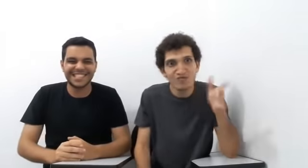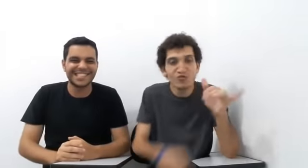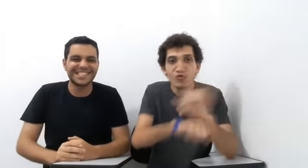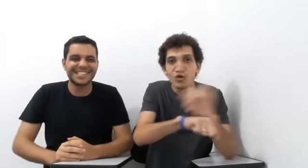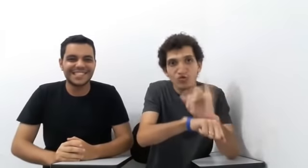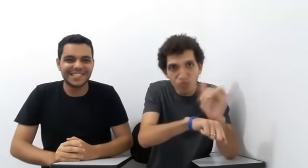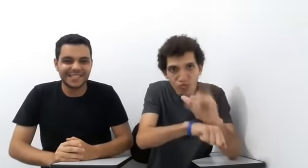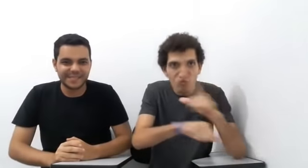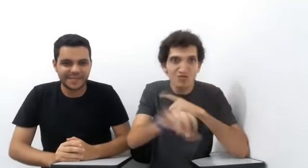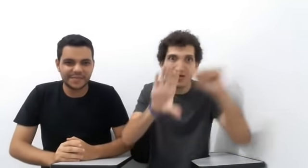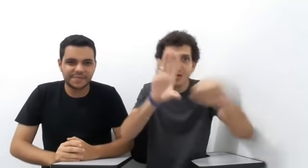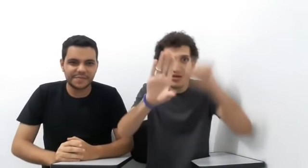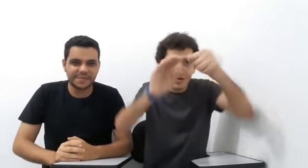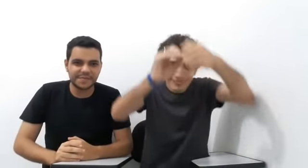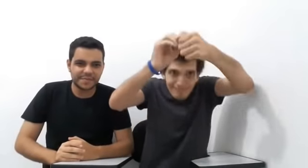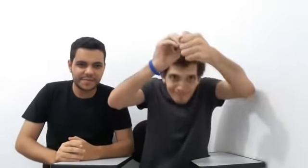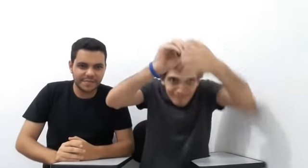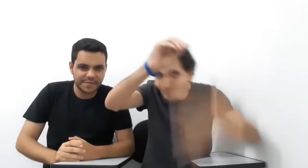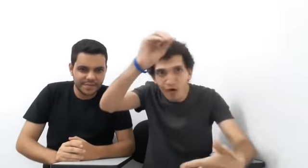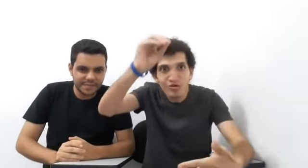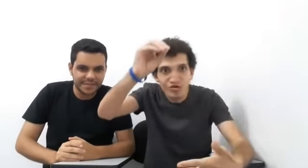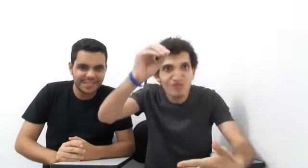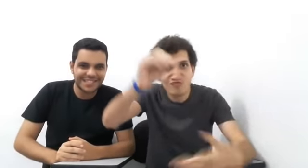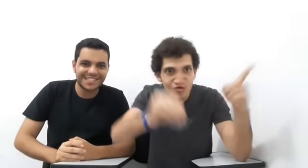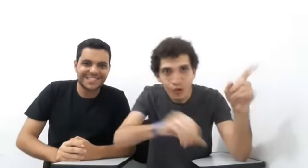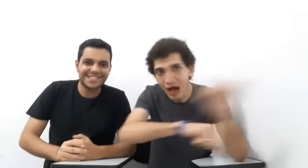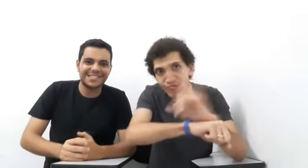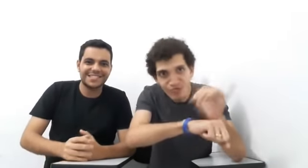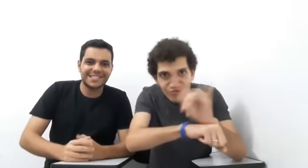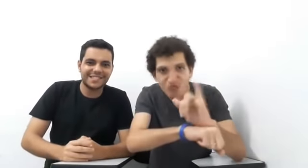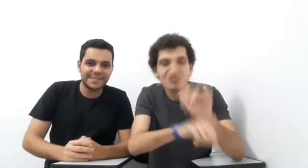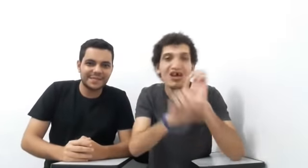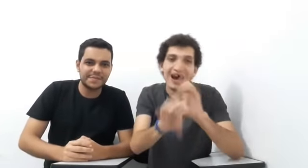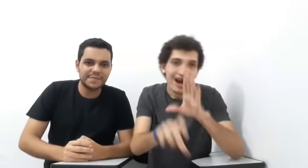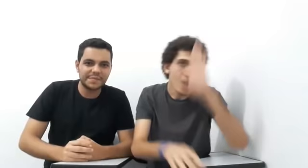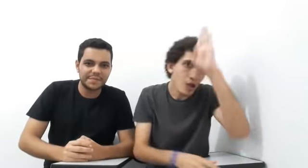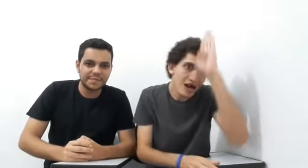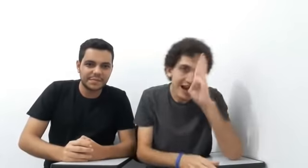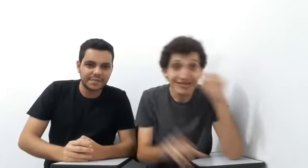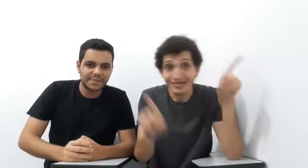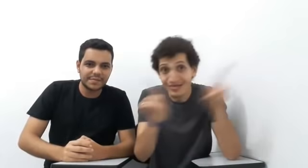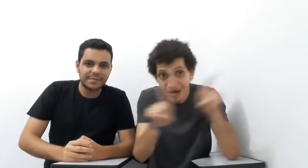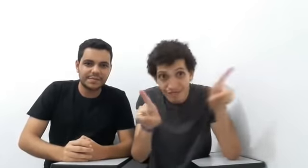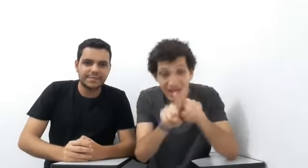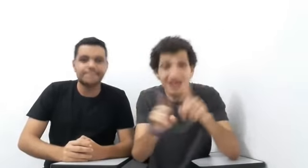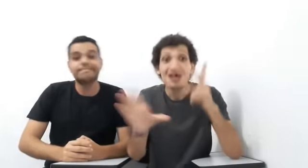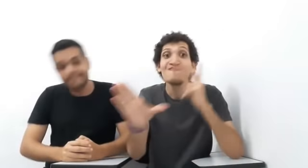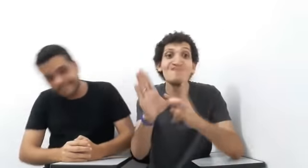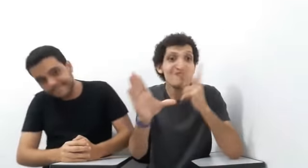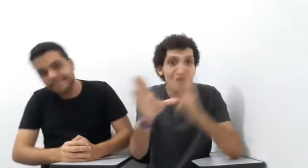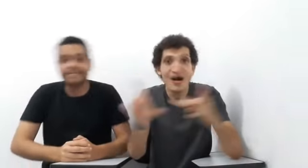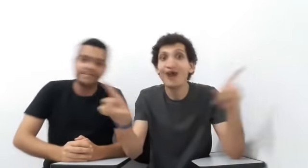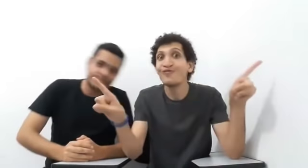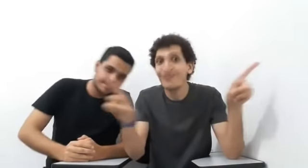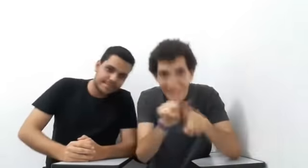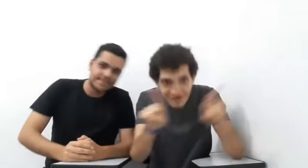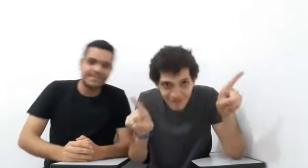viu no YouTube, tem um monte de vídeo lá no YouTube, aula também, bimodal